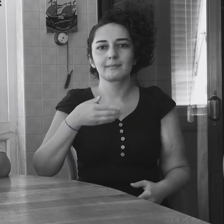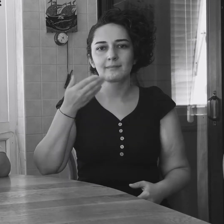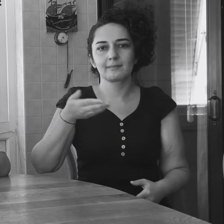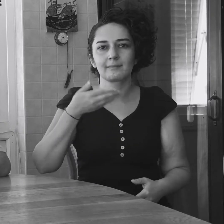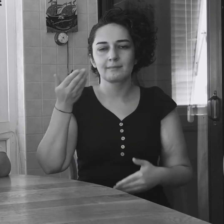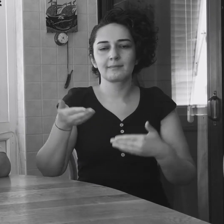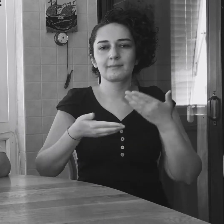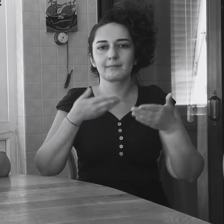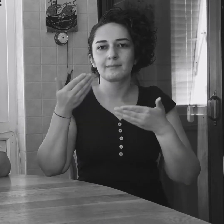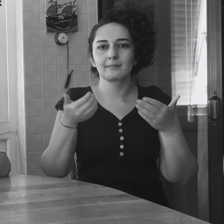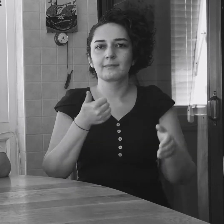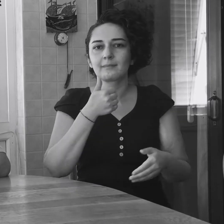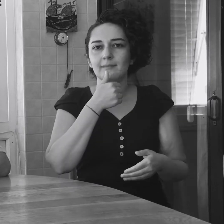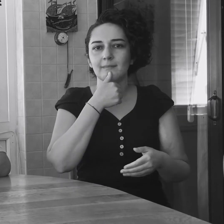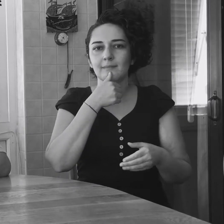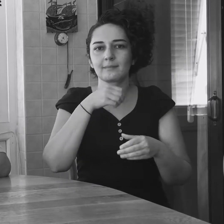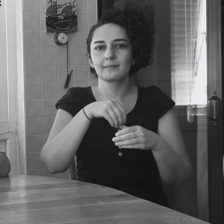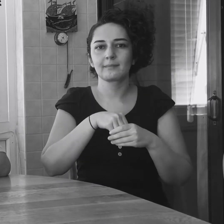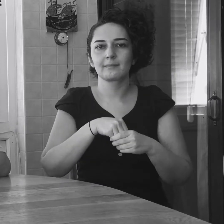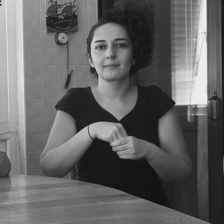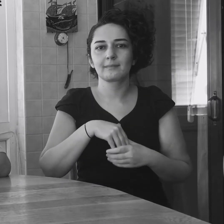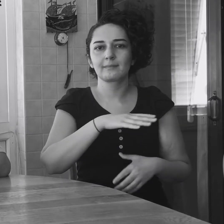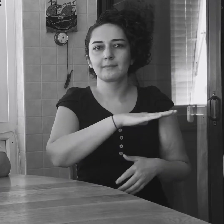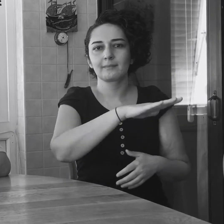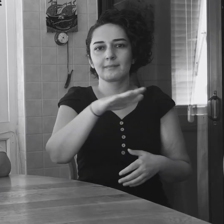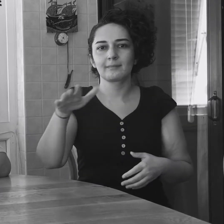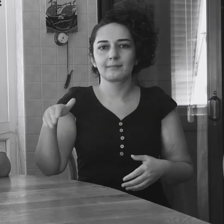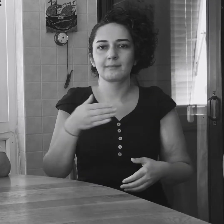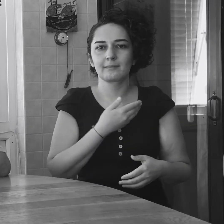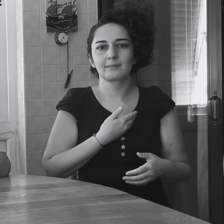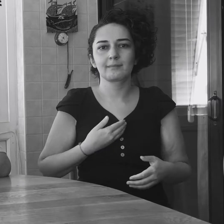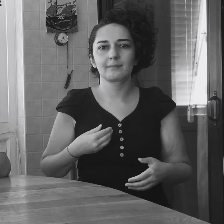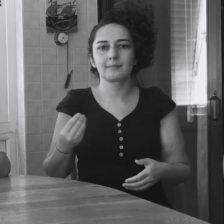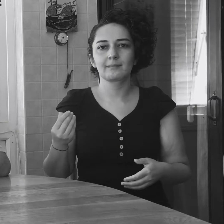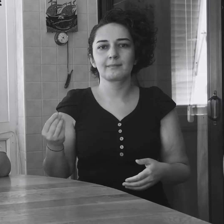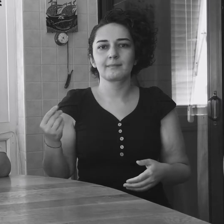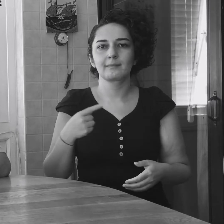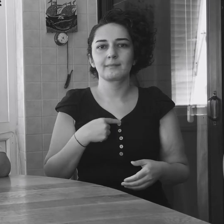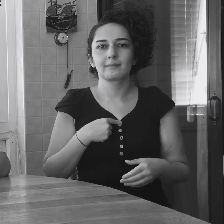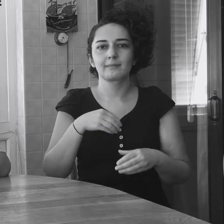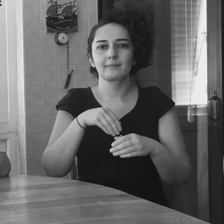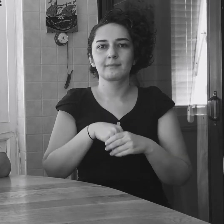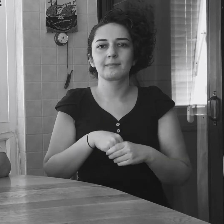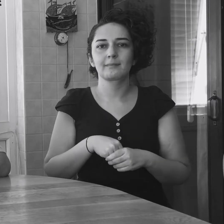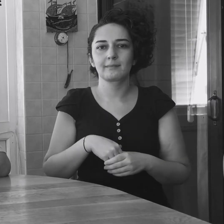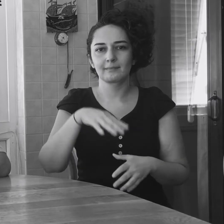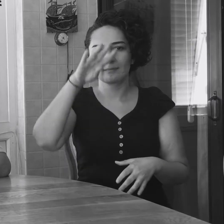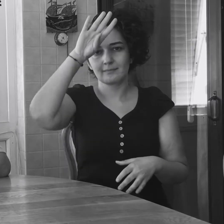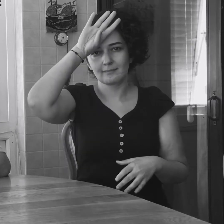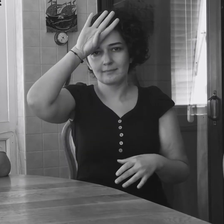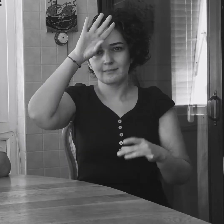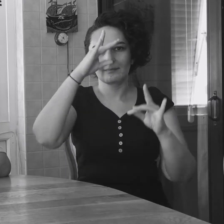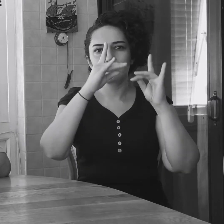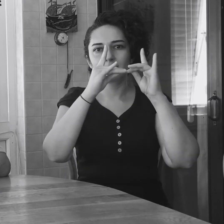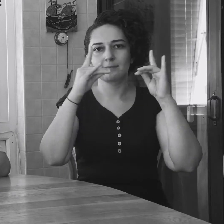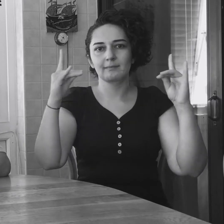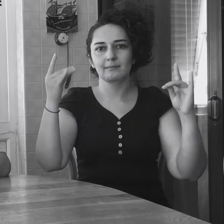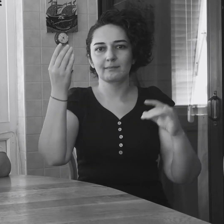Bana bir masal anlat baba, içinde tüm sevdiklerim, içinde